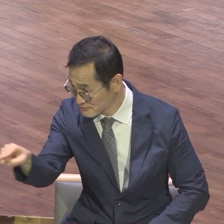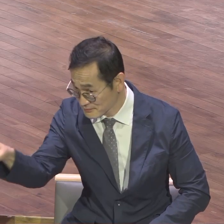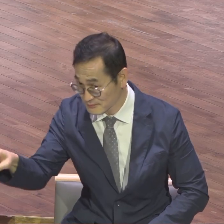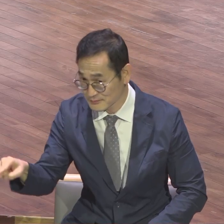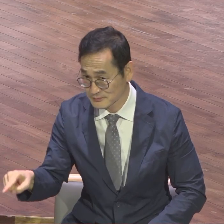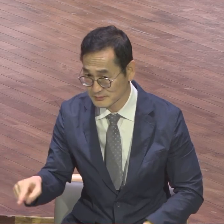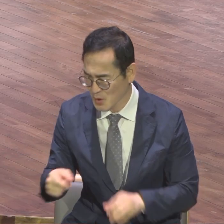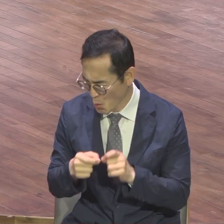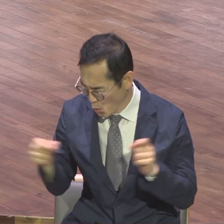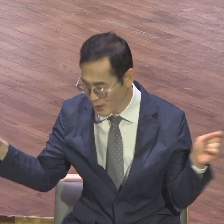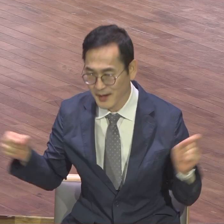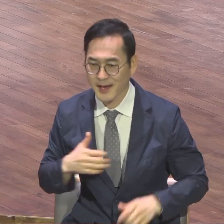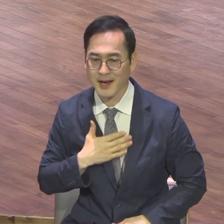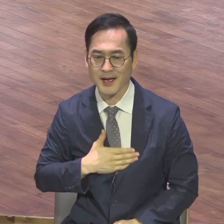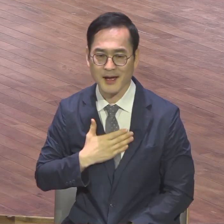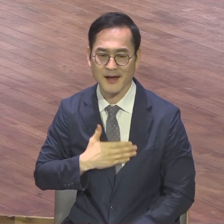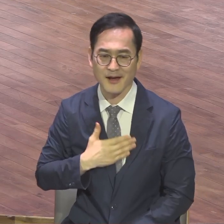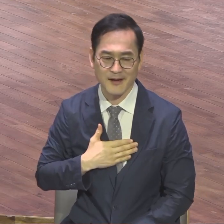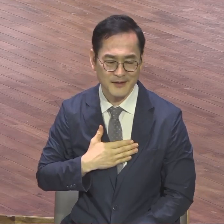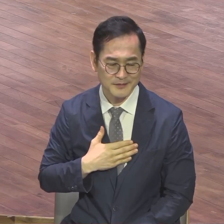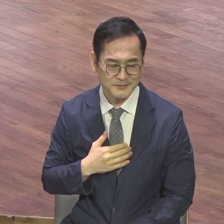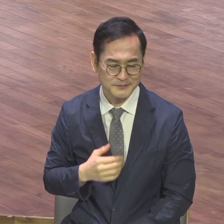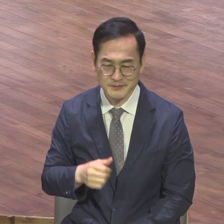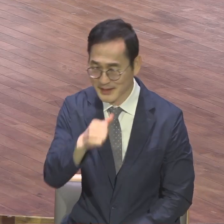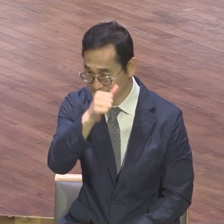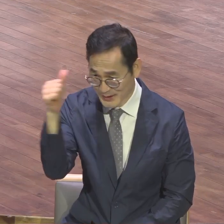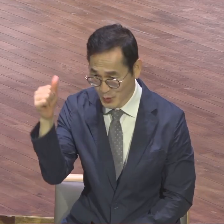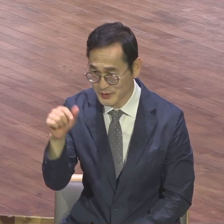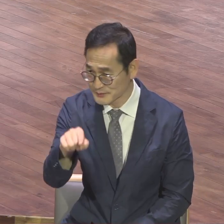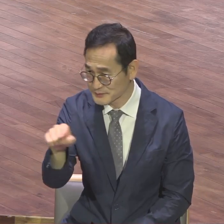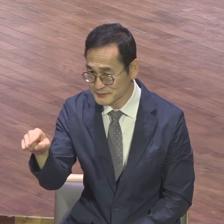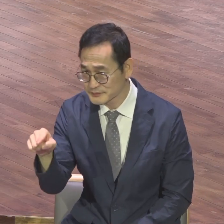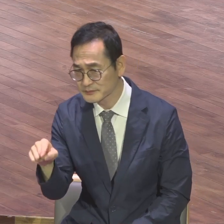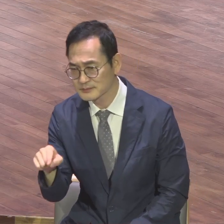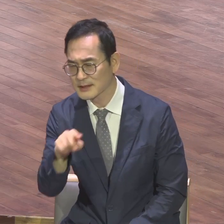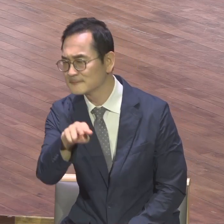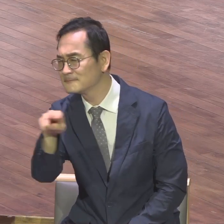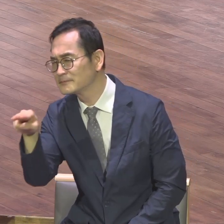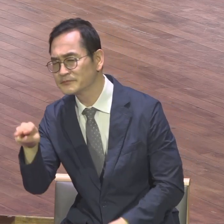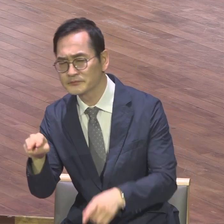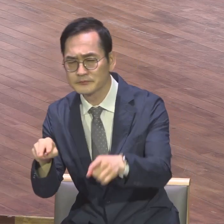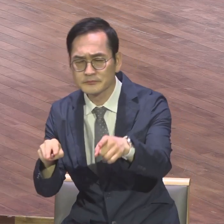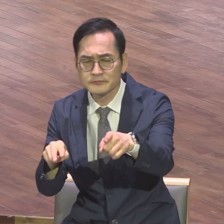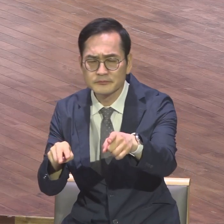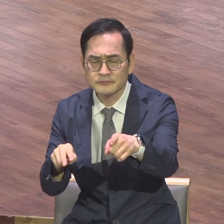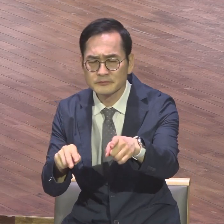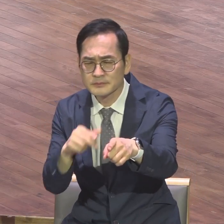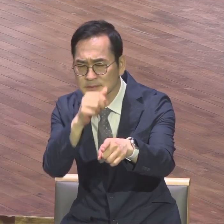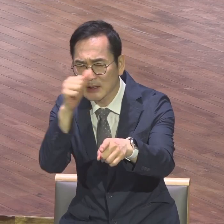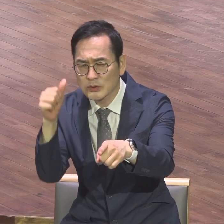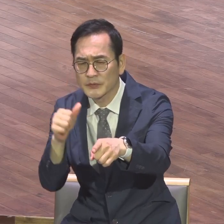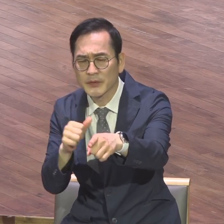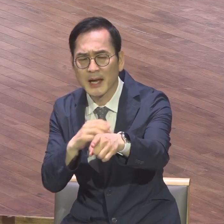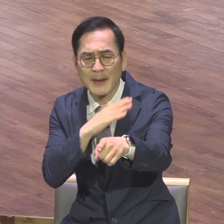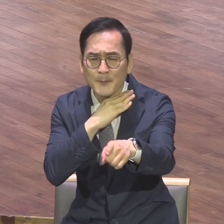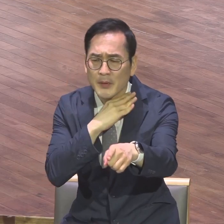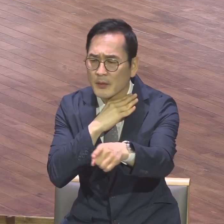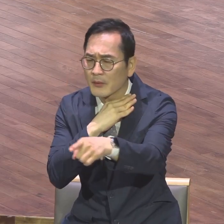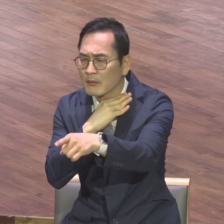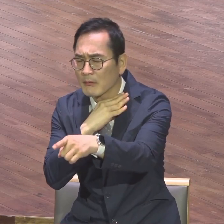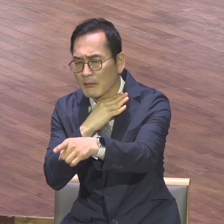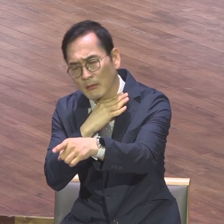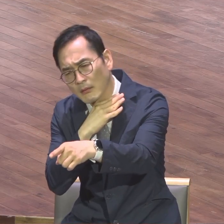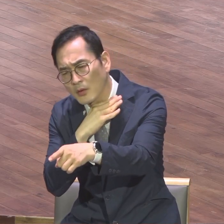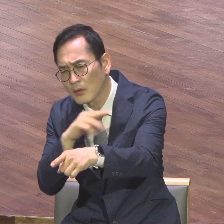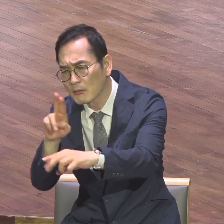특별히 또 키가 크면 더 잘 알아요. 그 장로님이 안 보여. 연세가 좀 들기도 했지만은